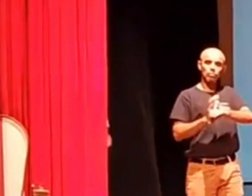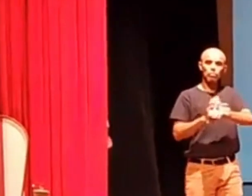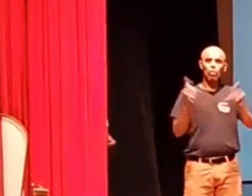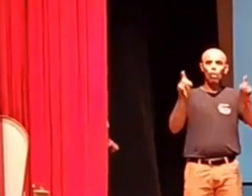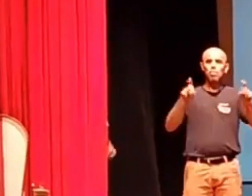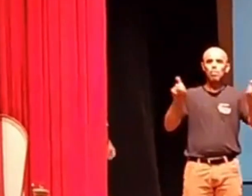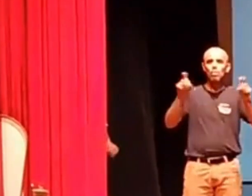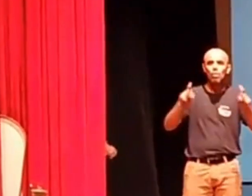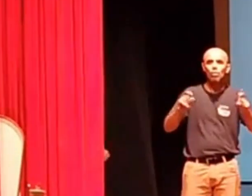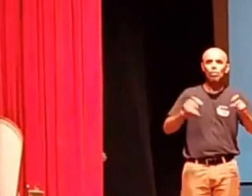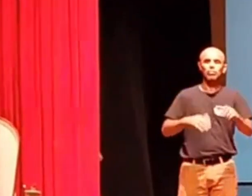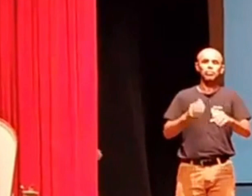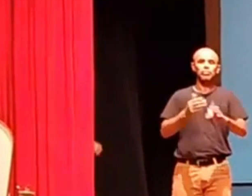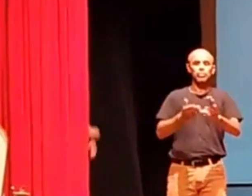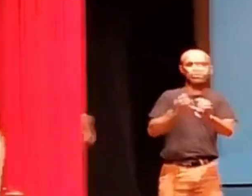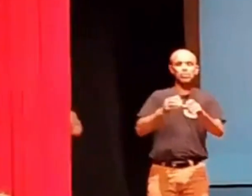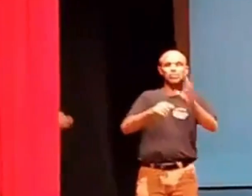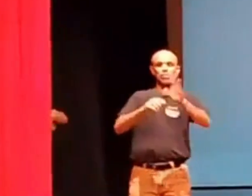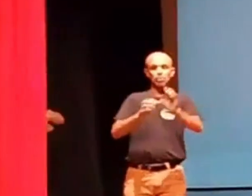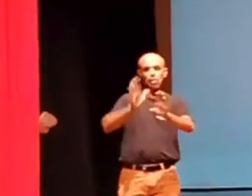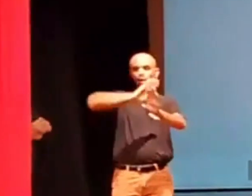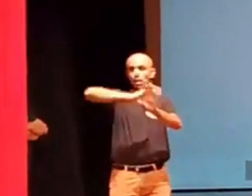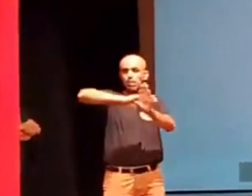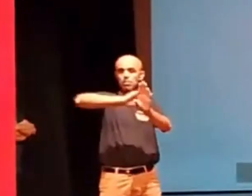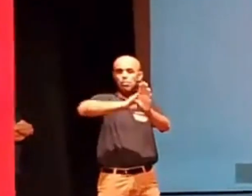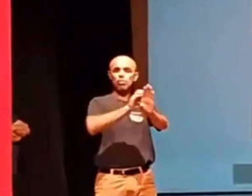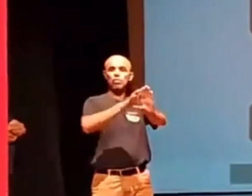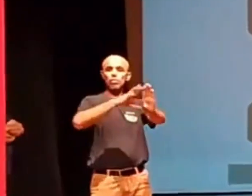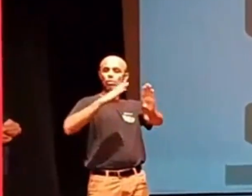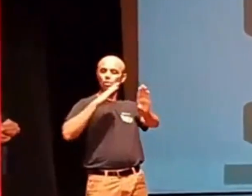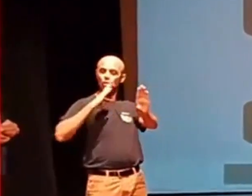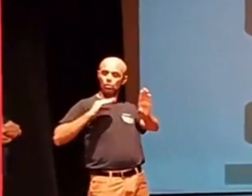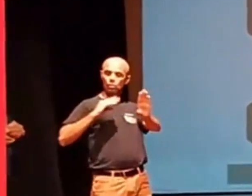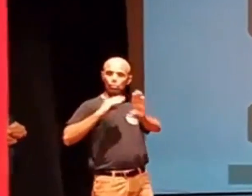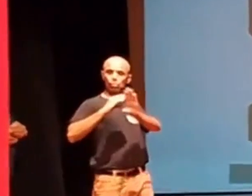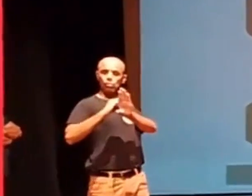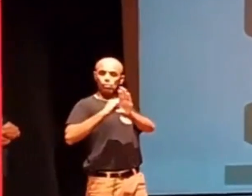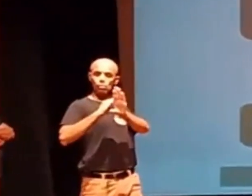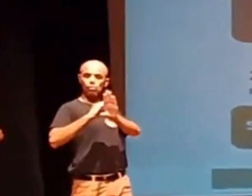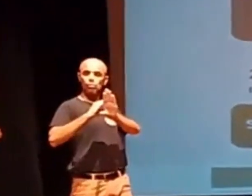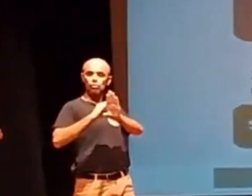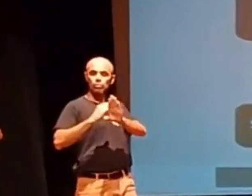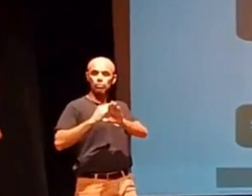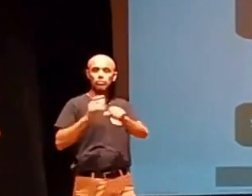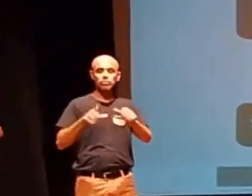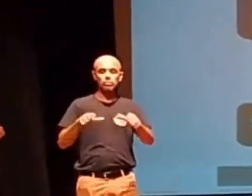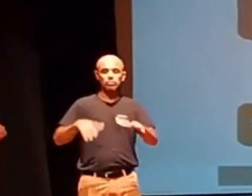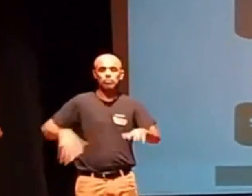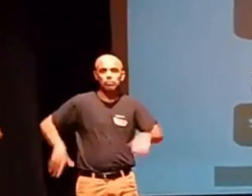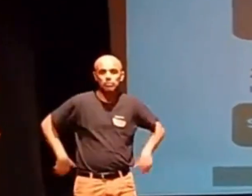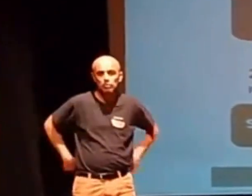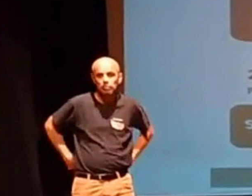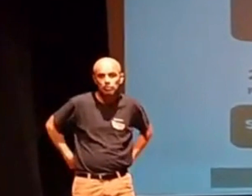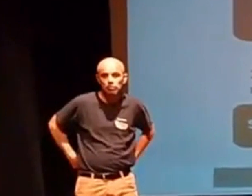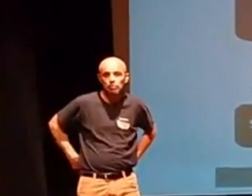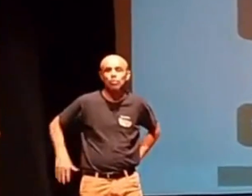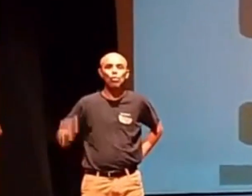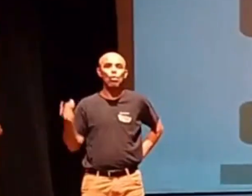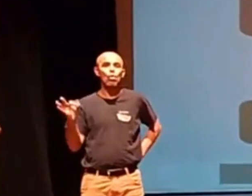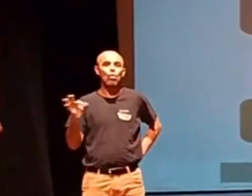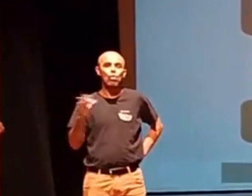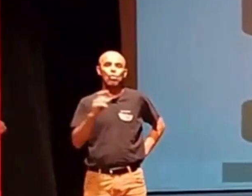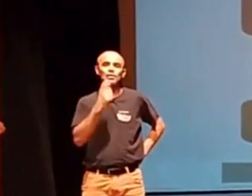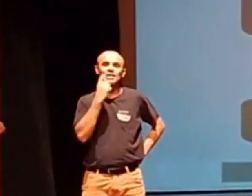coloque um apoio nas costas, sente bem em cima dos isquios, né, que são esses dois ossinhos. Se vocês colocarem a mão, vocês vão sentir dois